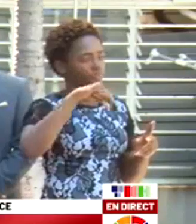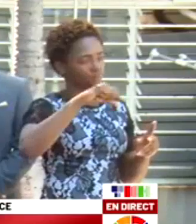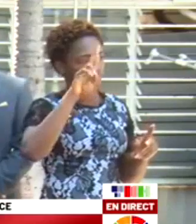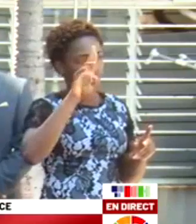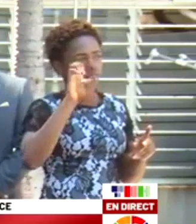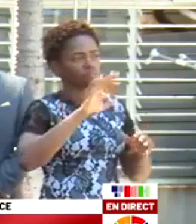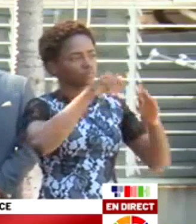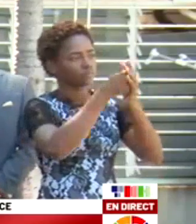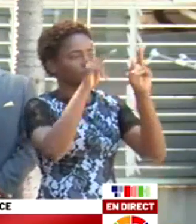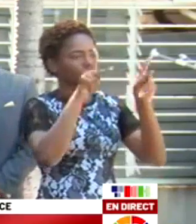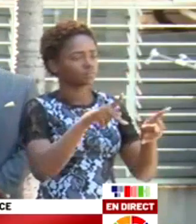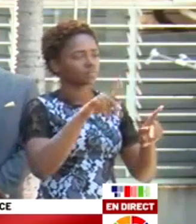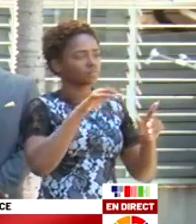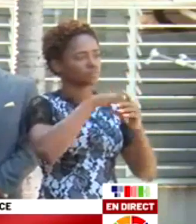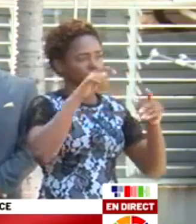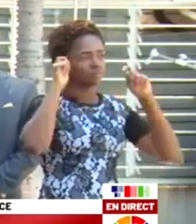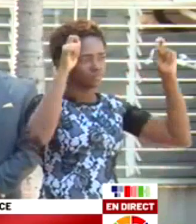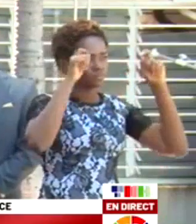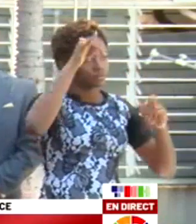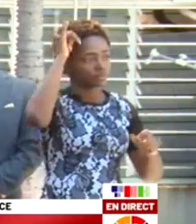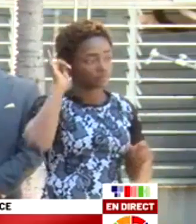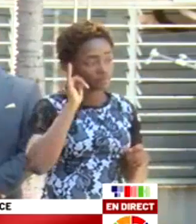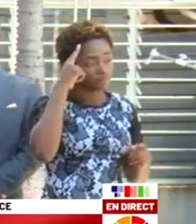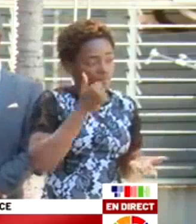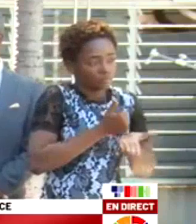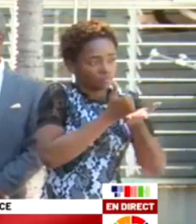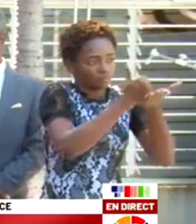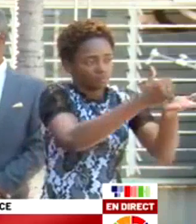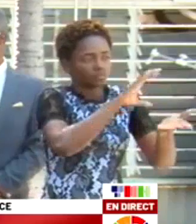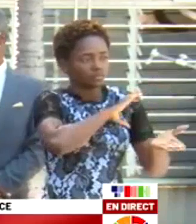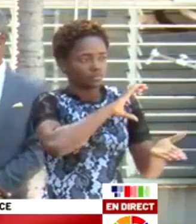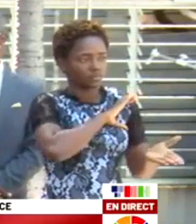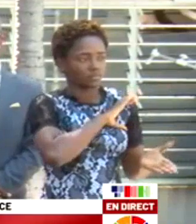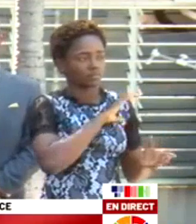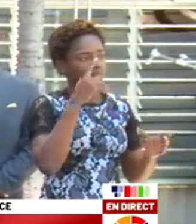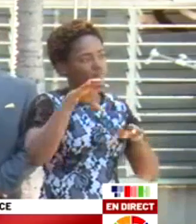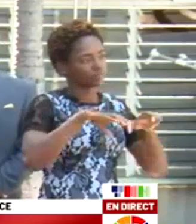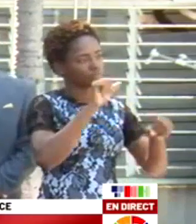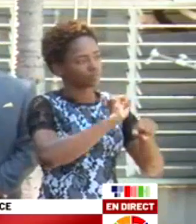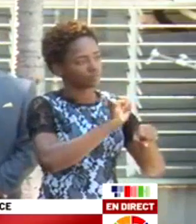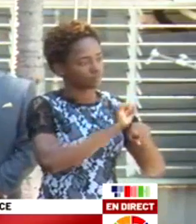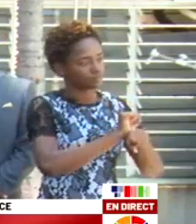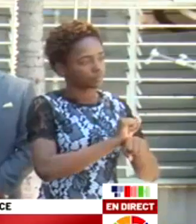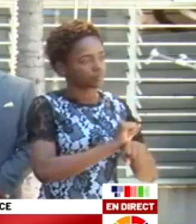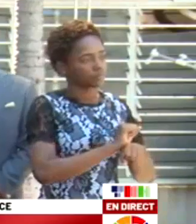aidait la police à faire travail. D'ailleurs, je encourage tout le monde qui a l'idée pour